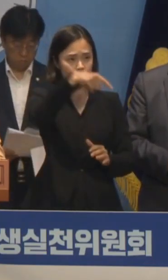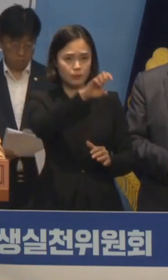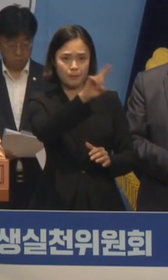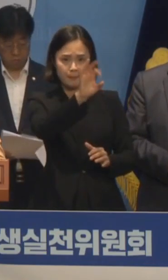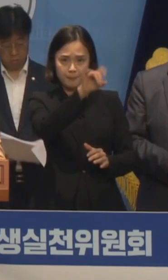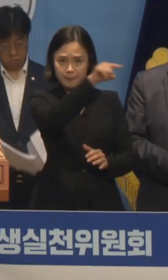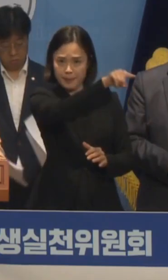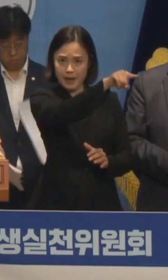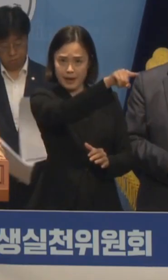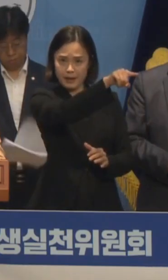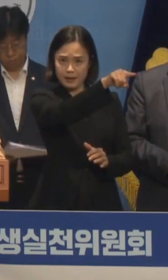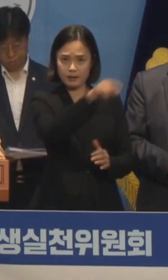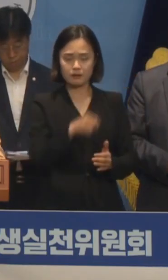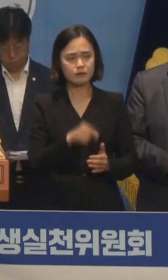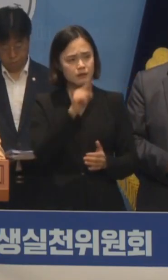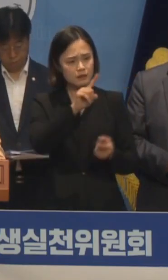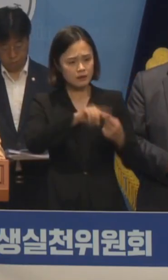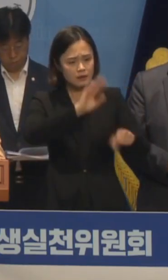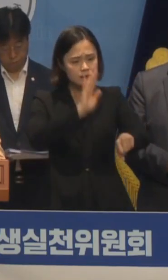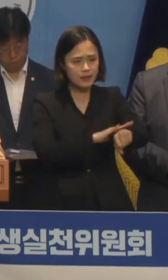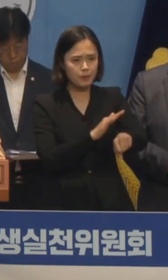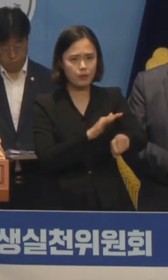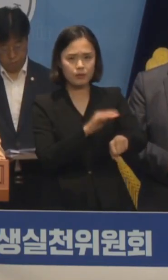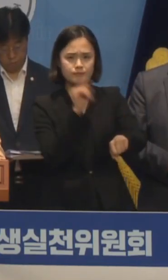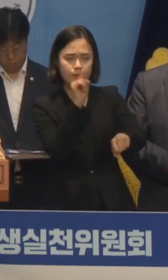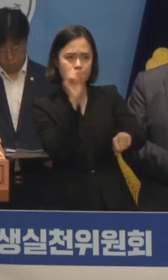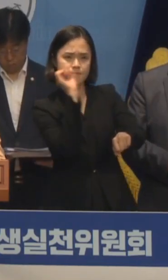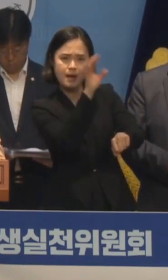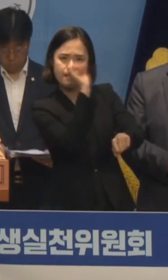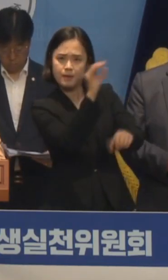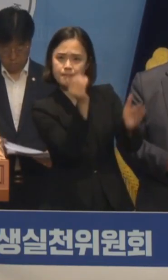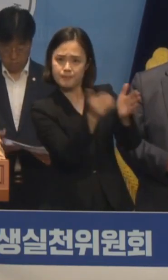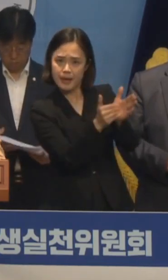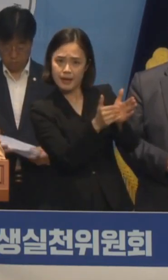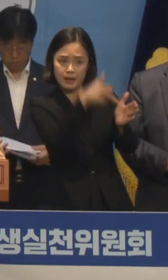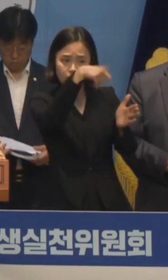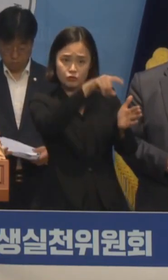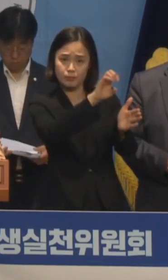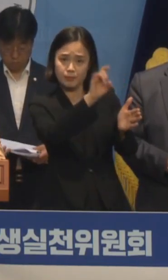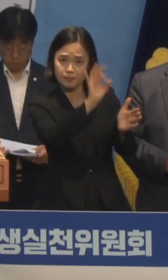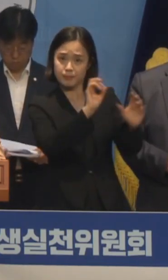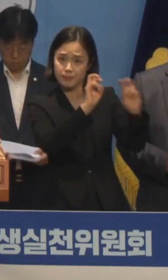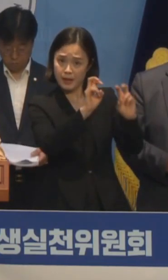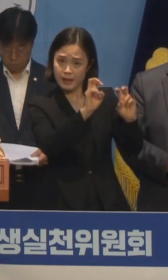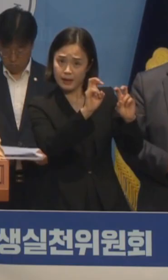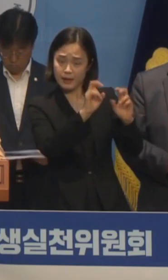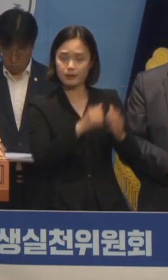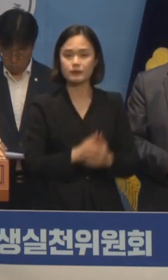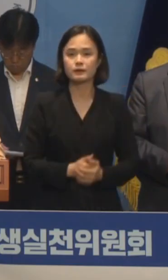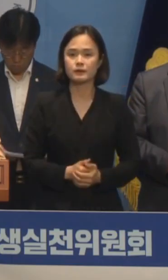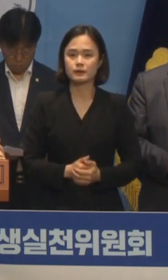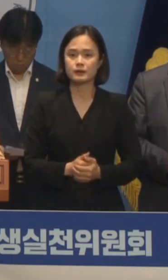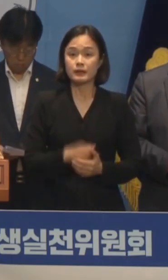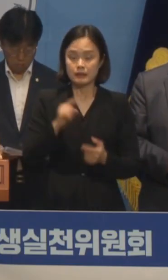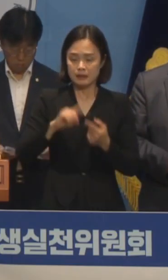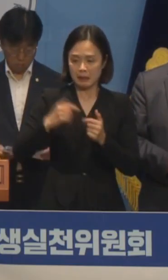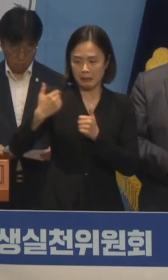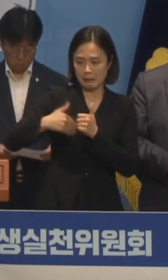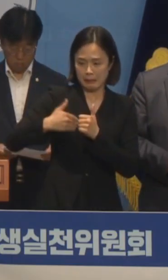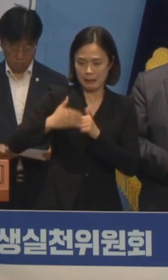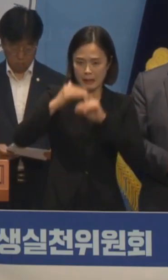대해 집중적으로 지적하였고 이에 놀란 쿠팡은 슬며시 최혜 대우 요건을